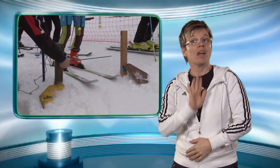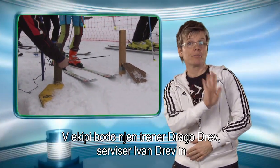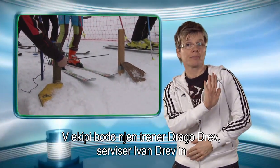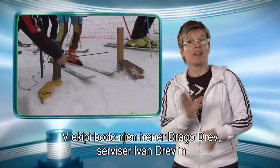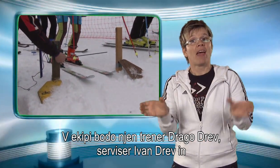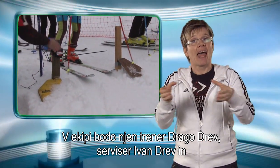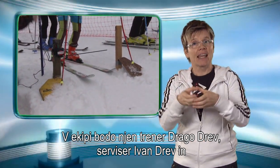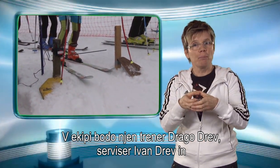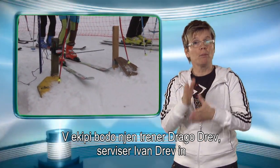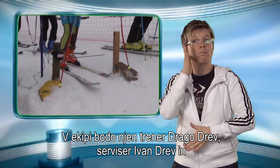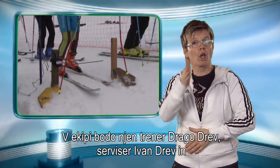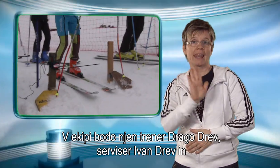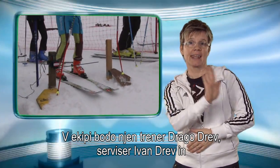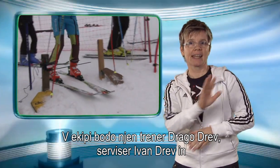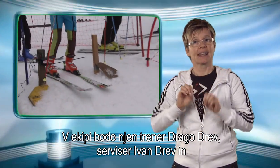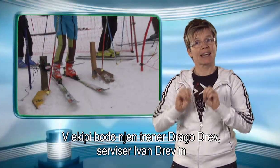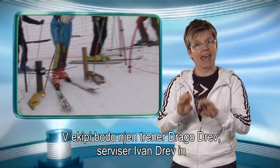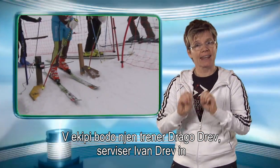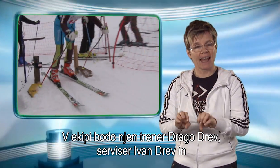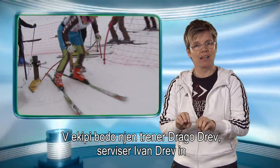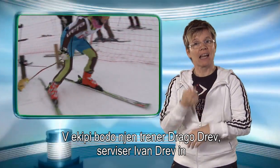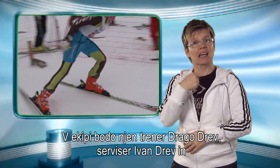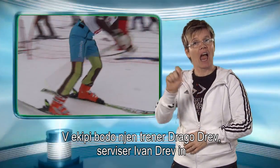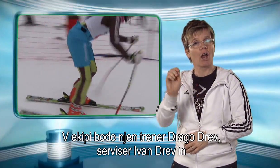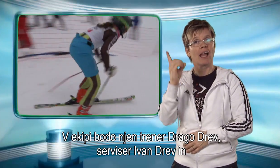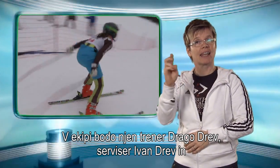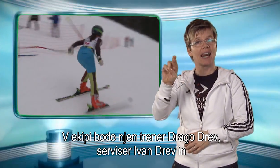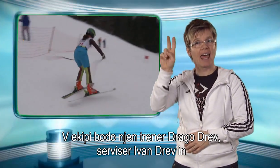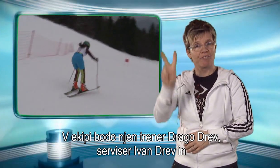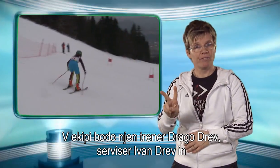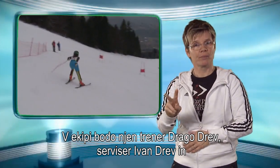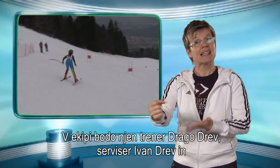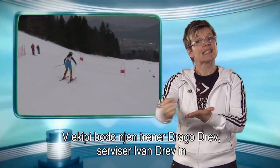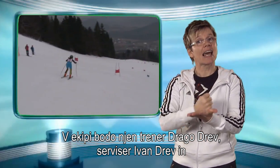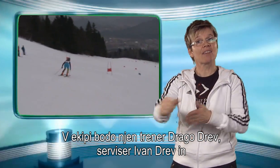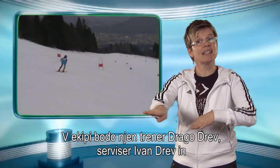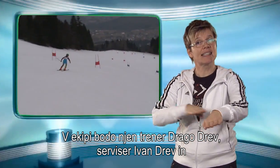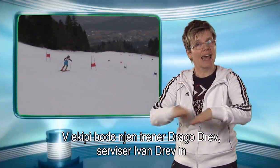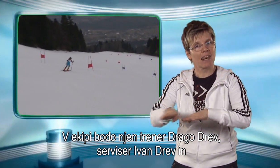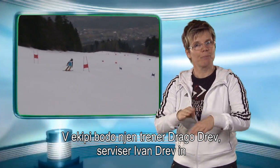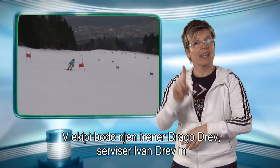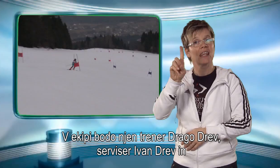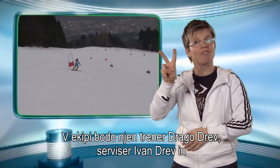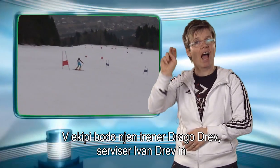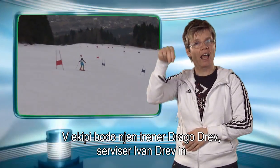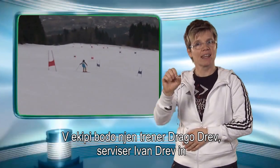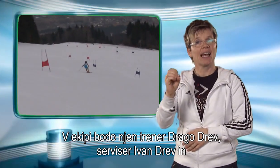V ekipi bodo njen trener Drago Drev, serviser Ivan Drev in Sabina Hmelina kot vodja